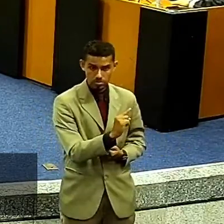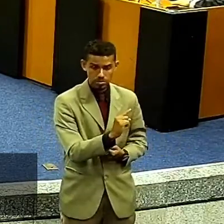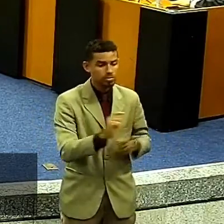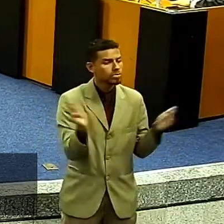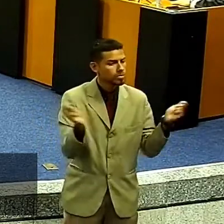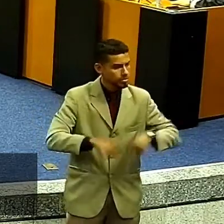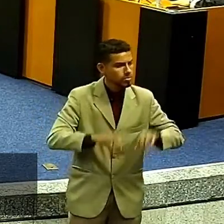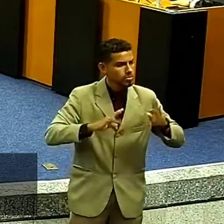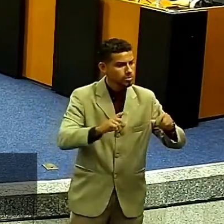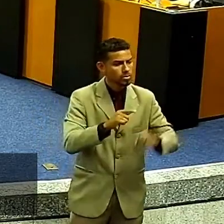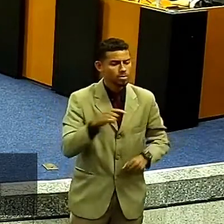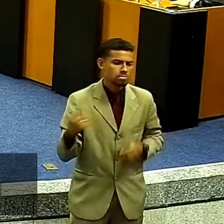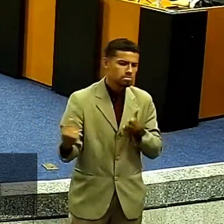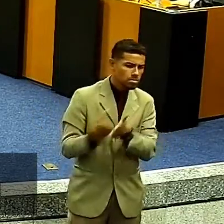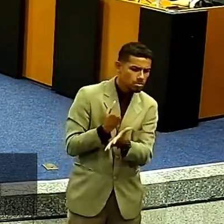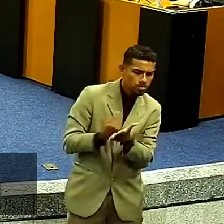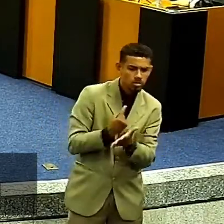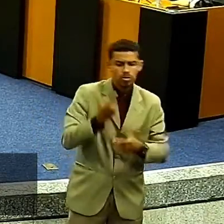onde todos